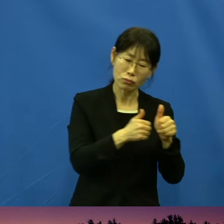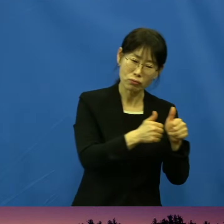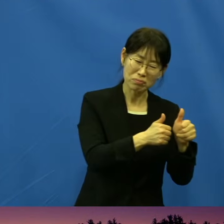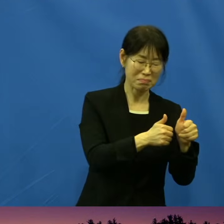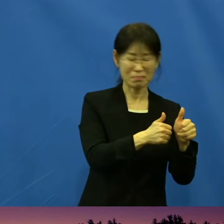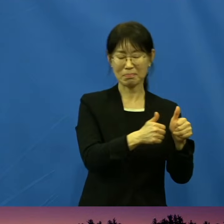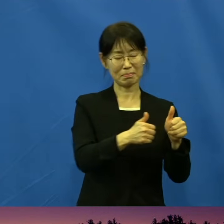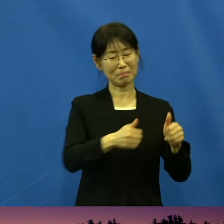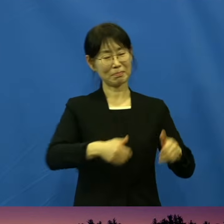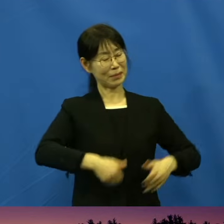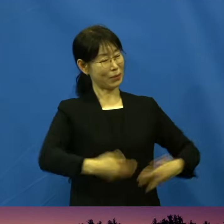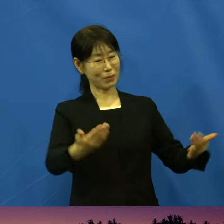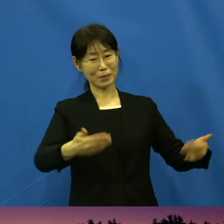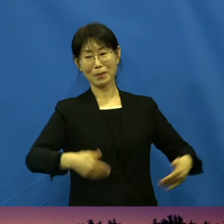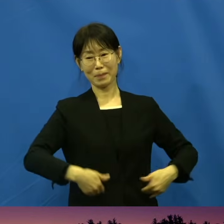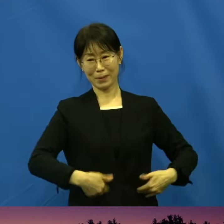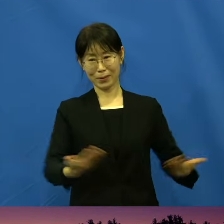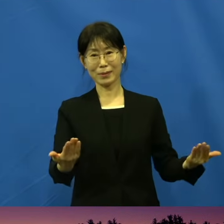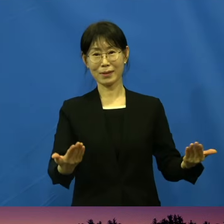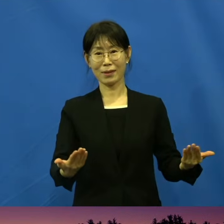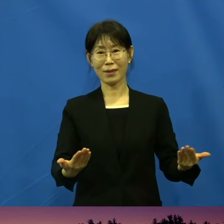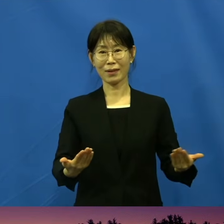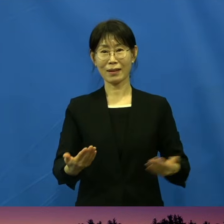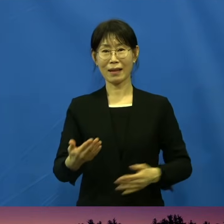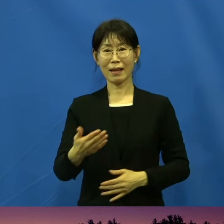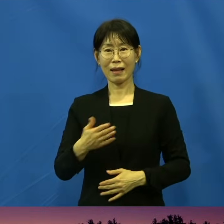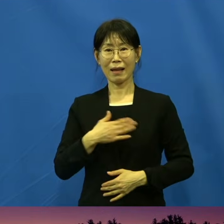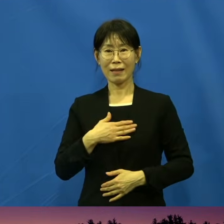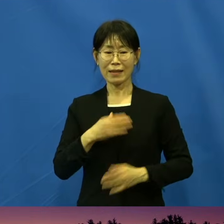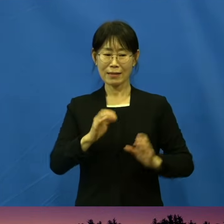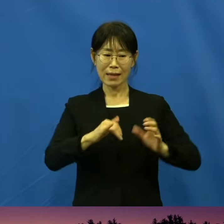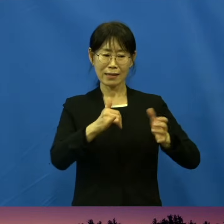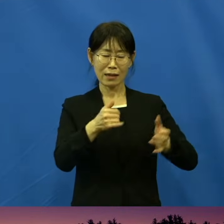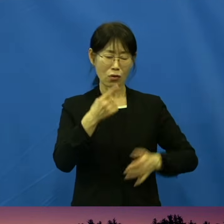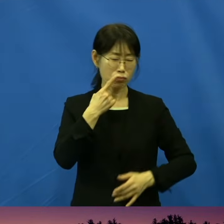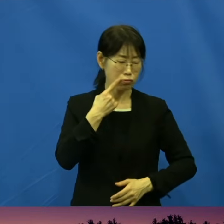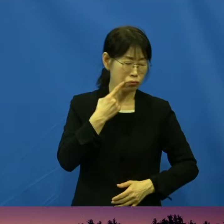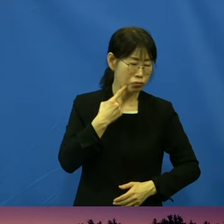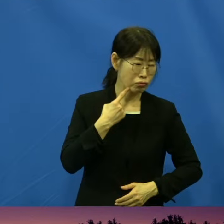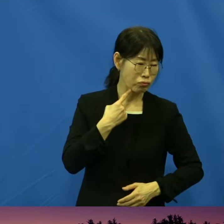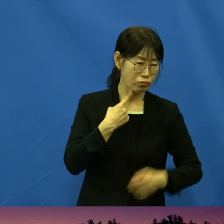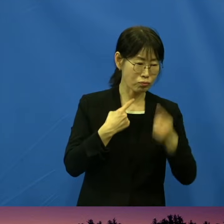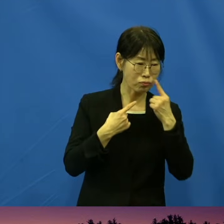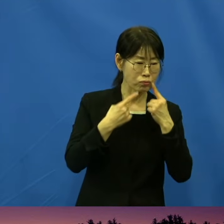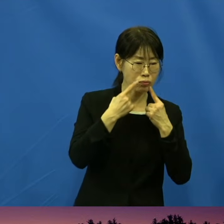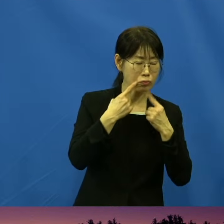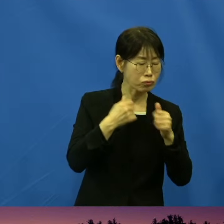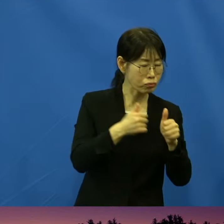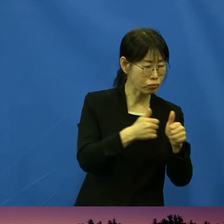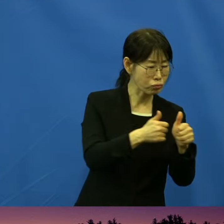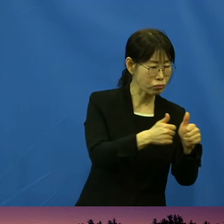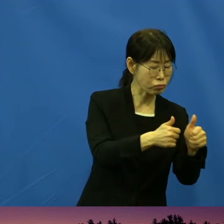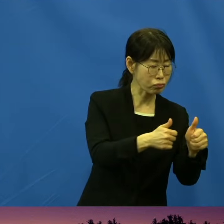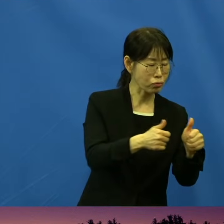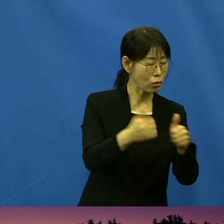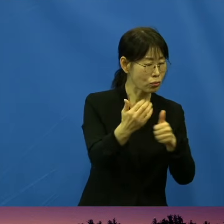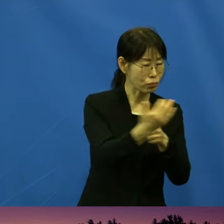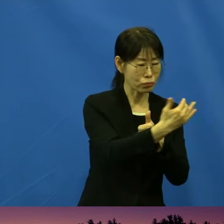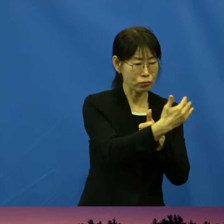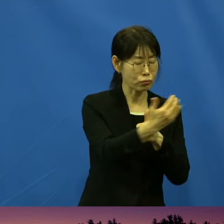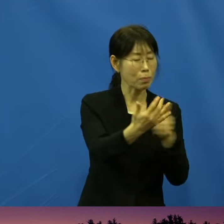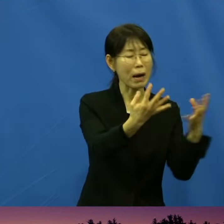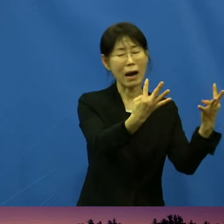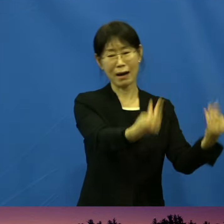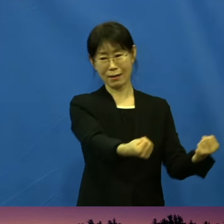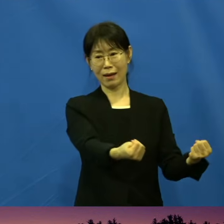특이한 증상이 나타나는 거예요. 이전에는 우리의 마음을 사로잡은 것들이 많았어요. 매력적인 게 많았어요. 유혹하는 게